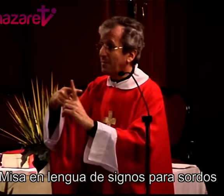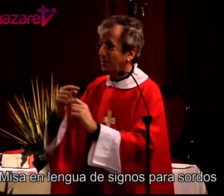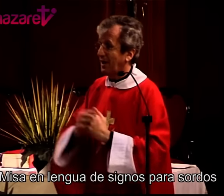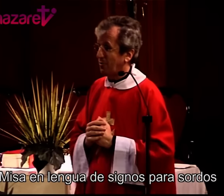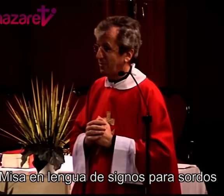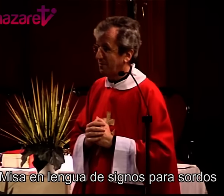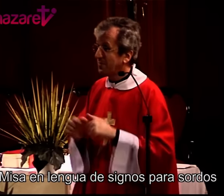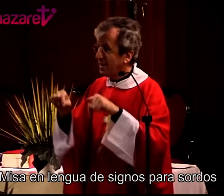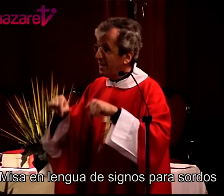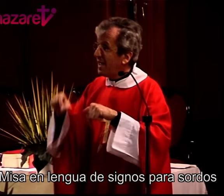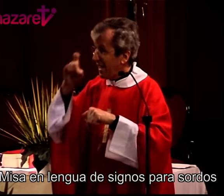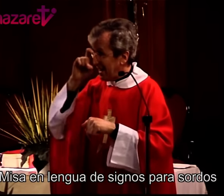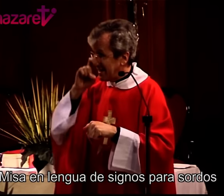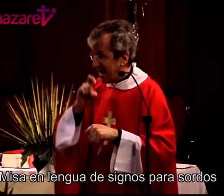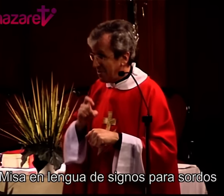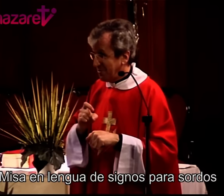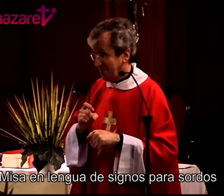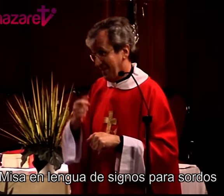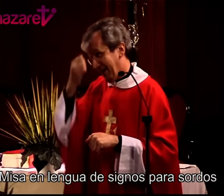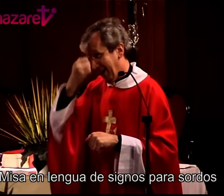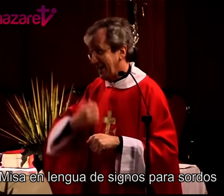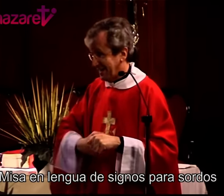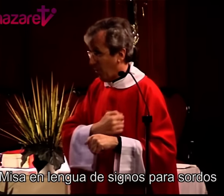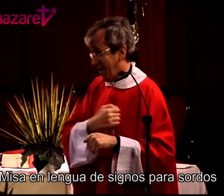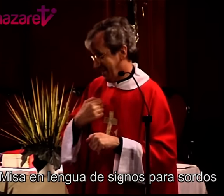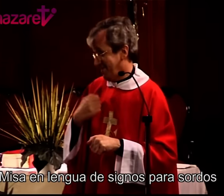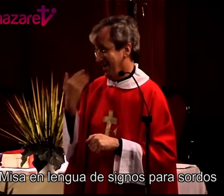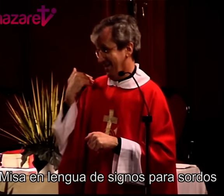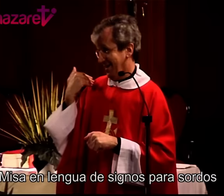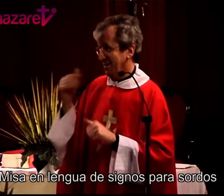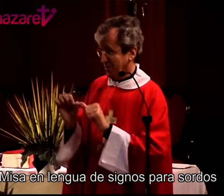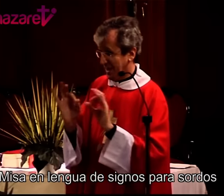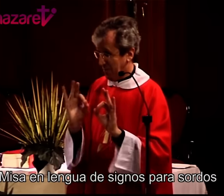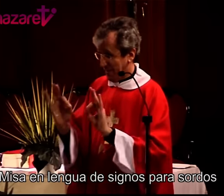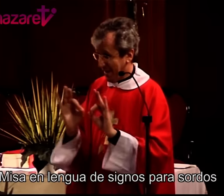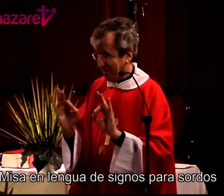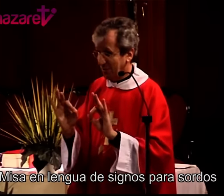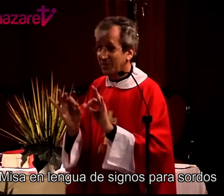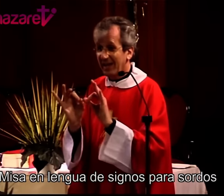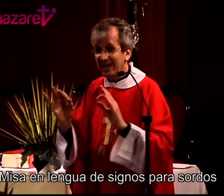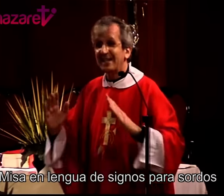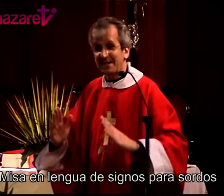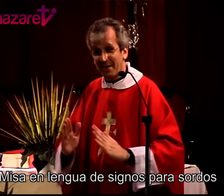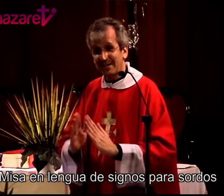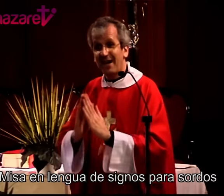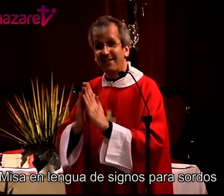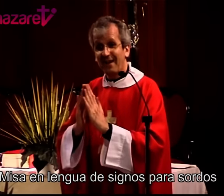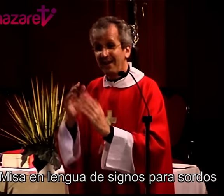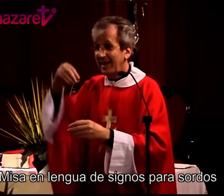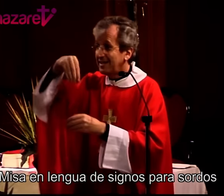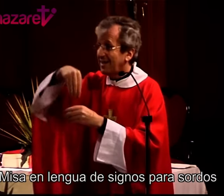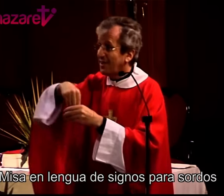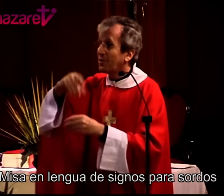por el camino de la cruz. Este año, esta cuaresma que hemos estado preparándonos, esta Semana